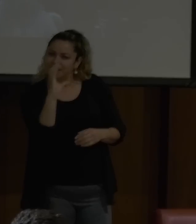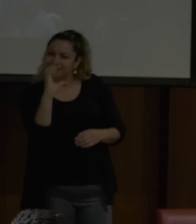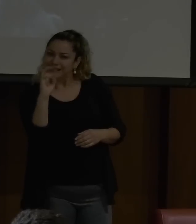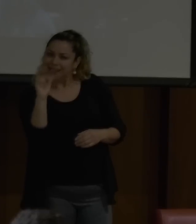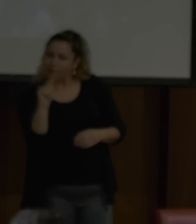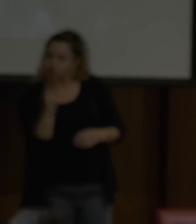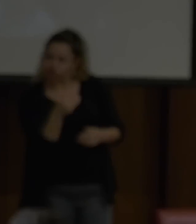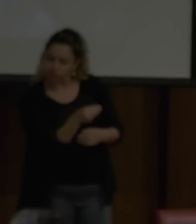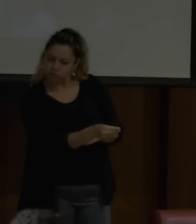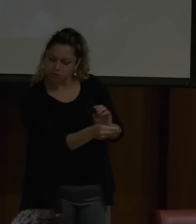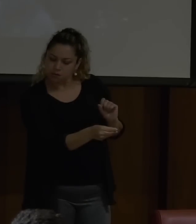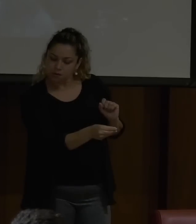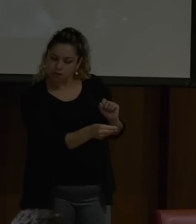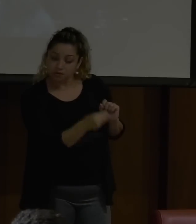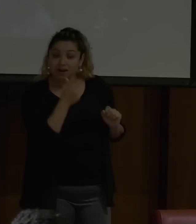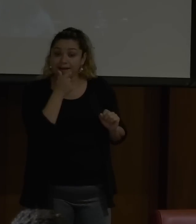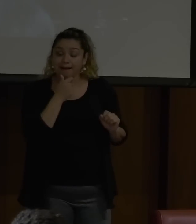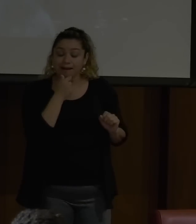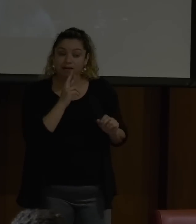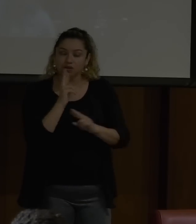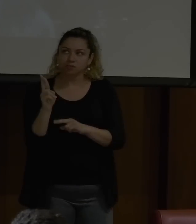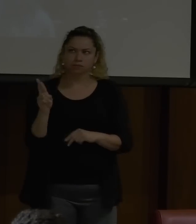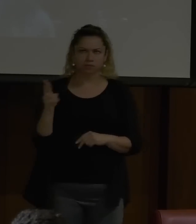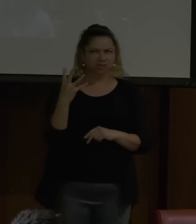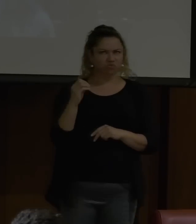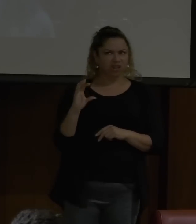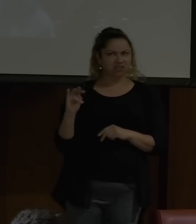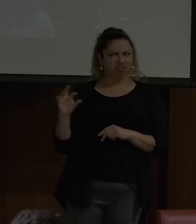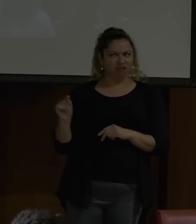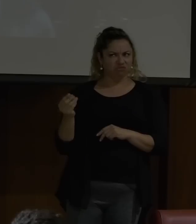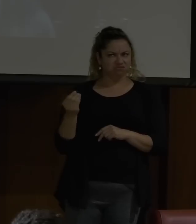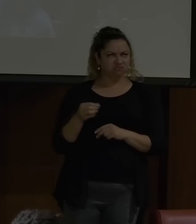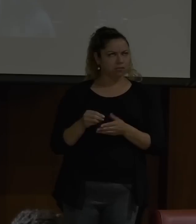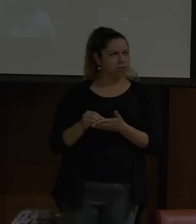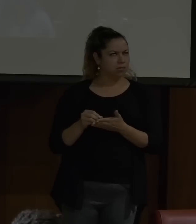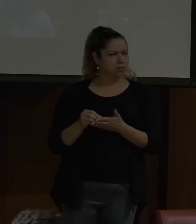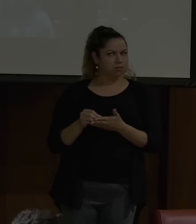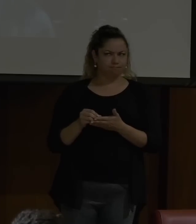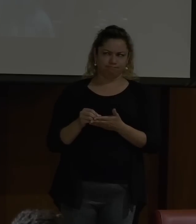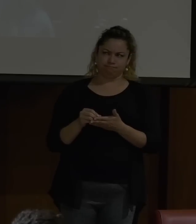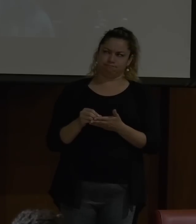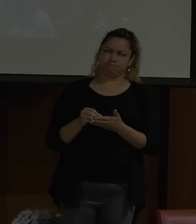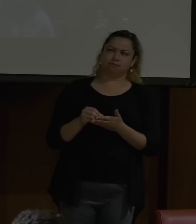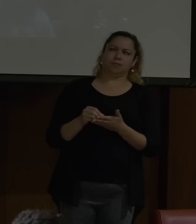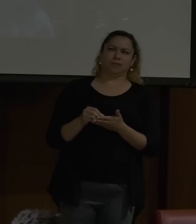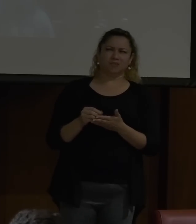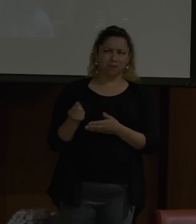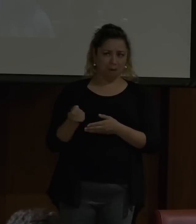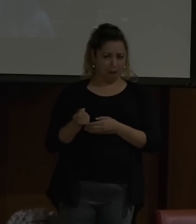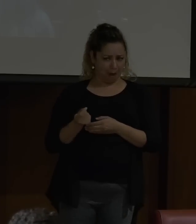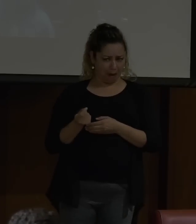50 centavos. Y dijo Leandro: 50 centavos. Se quedó así como que era